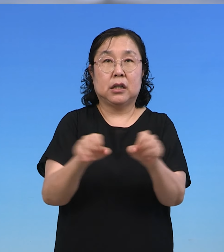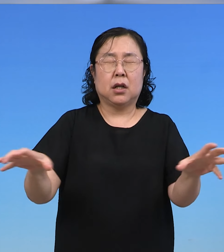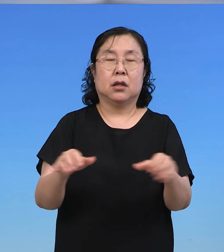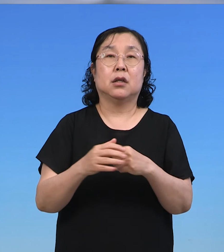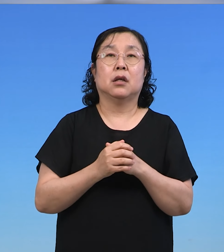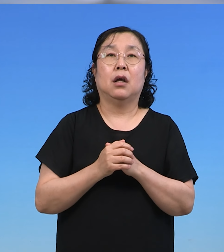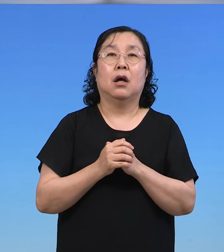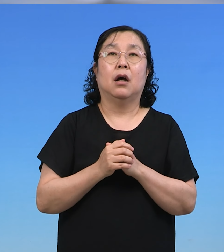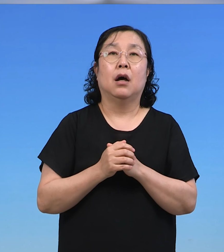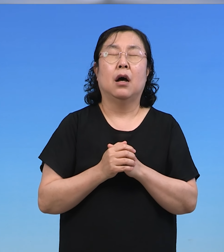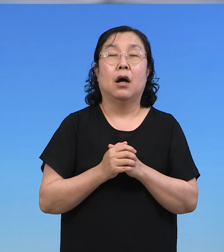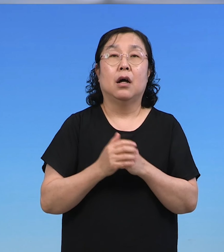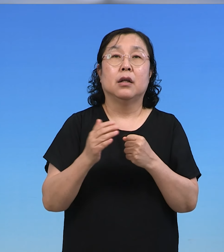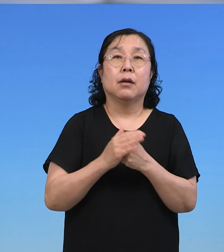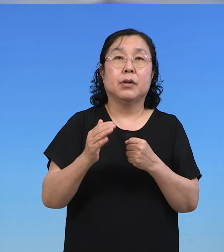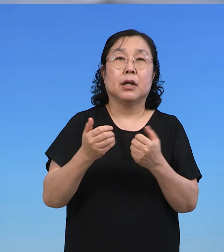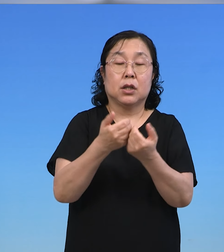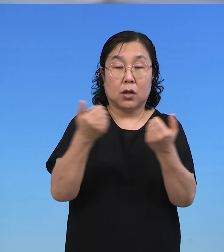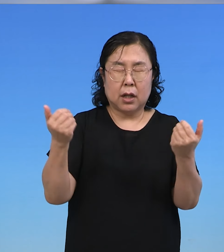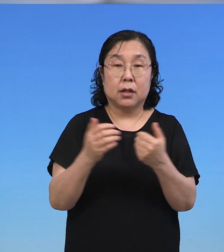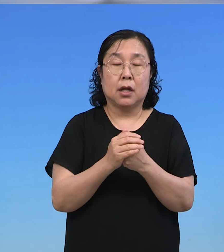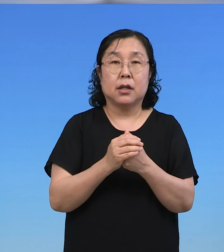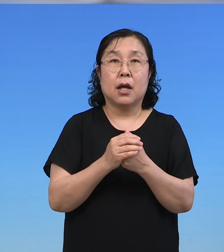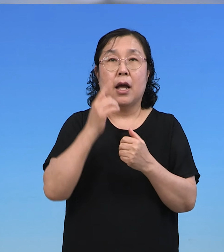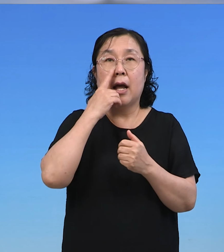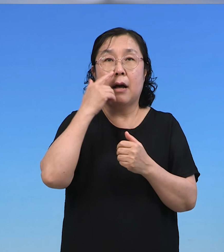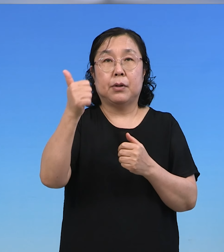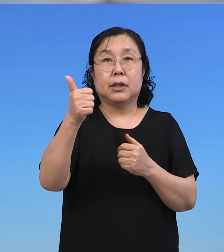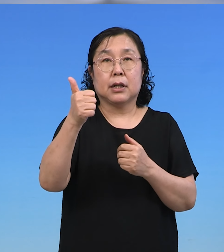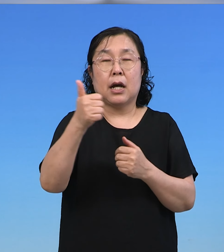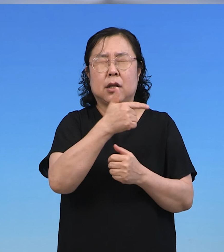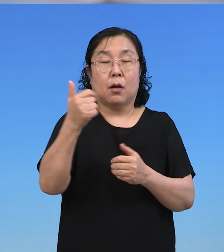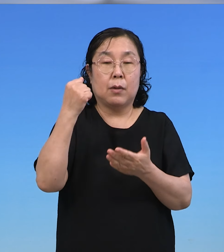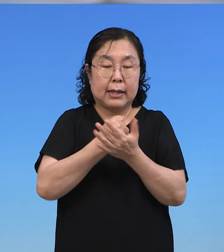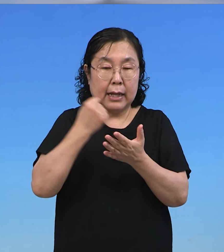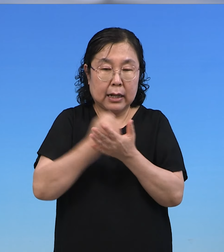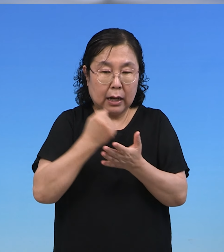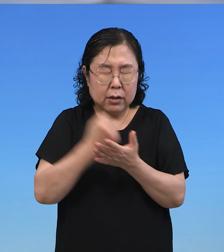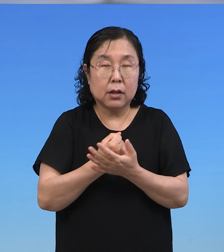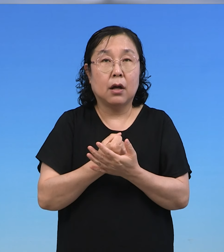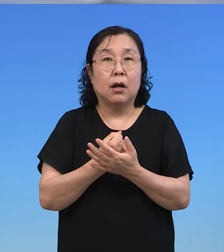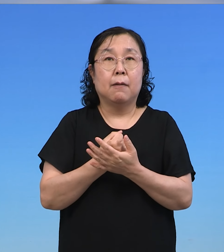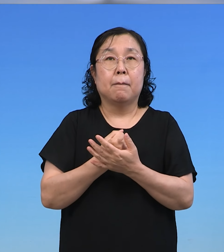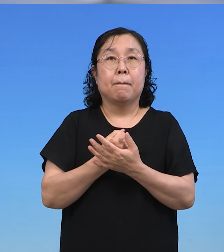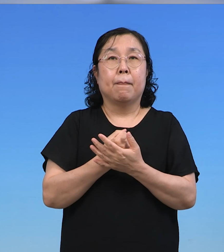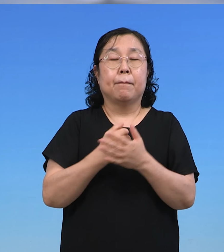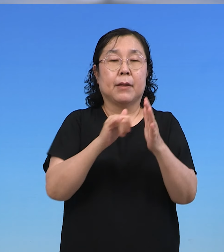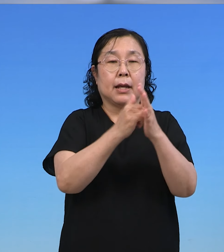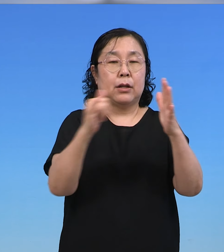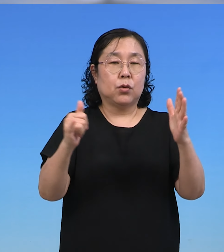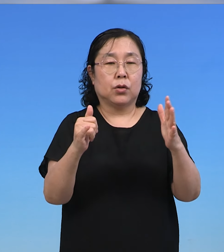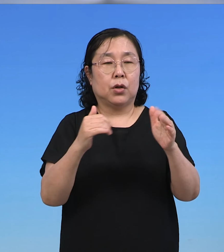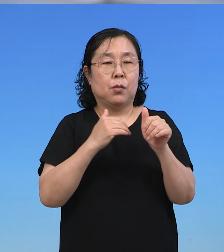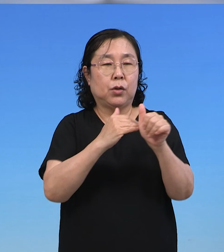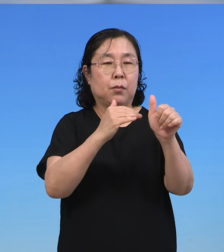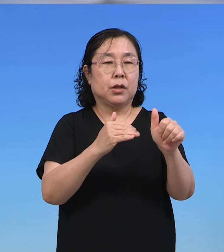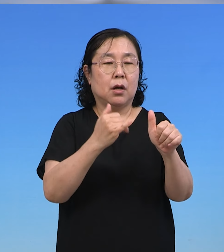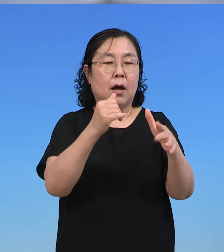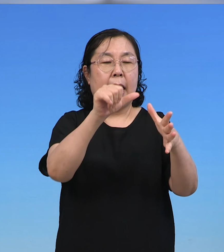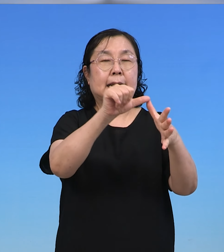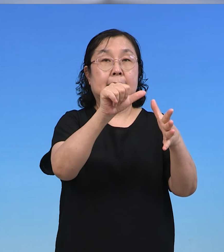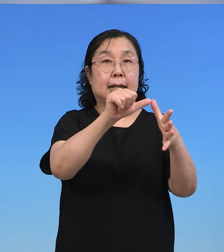다 차버려가지고 아버지가 이제 못하는데, 마지막에 이제 아버지가 너무 안타까운 마음으로 그 가족들을 보내면서 그